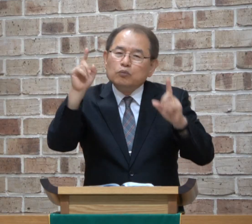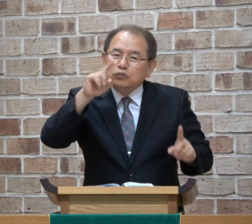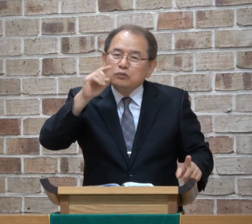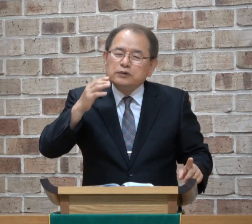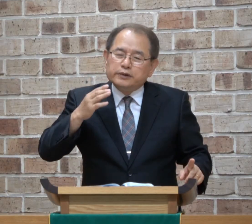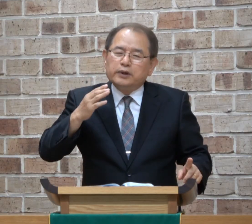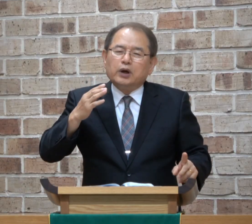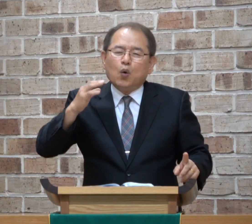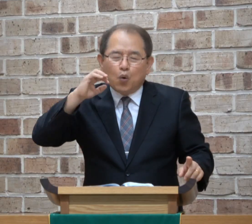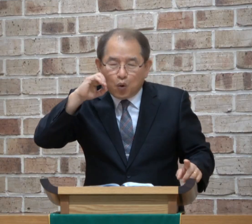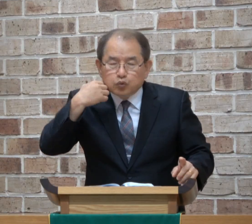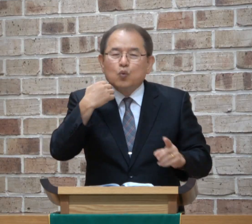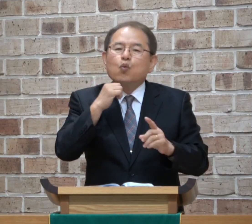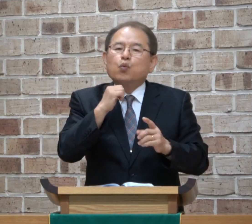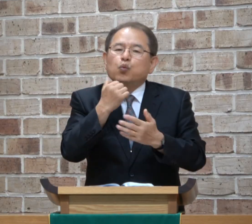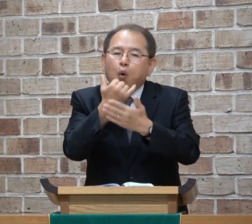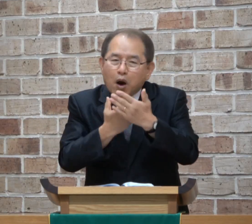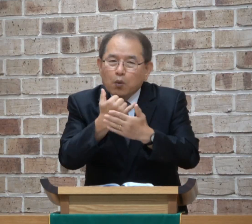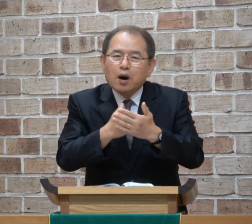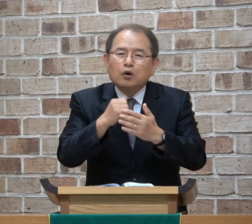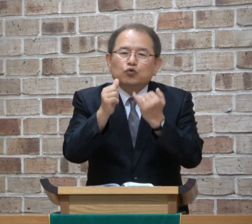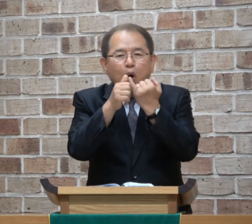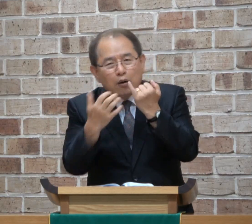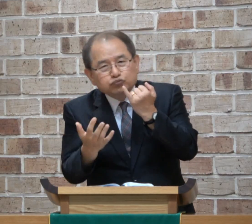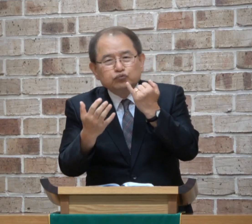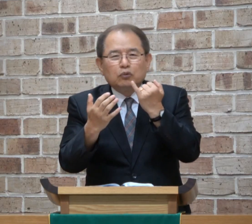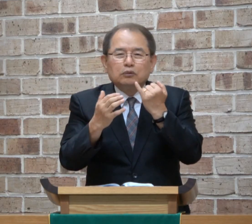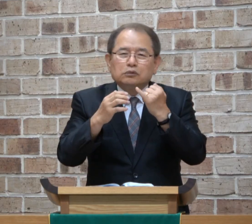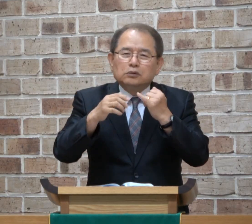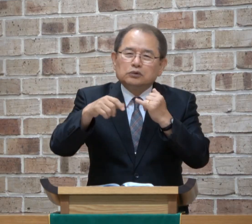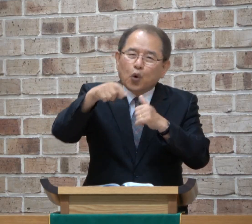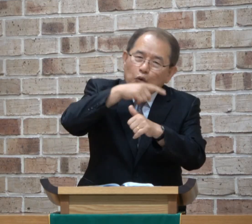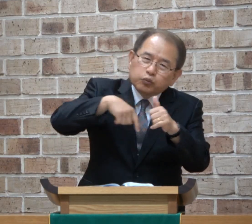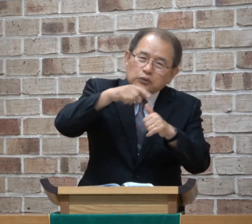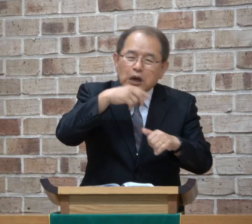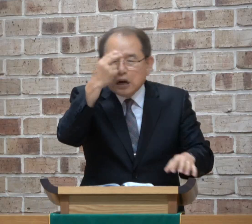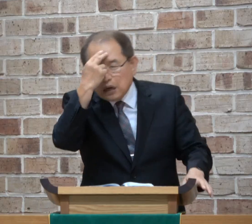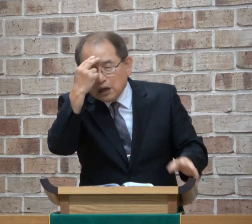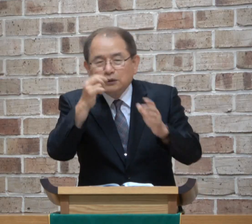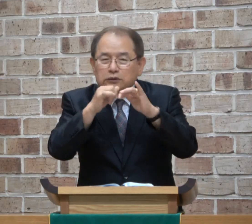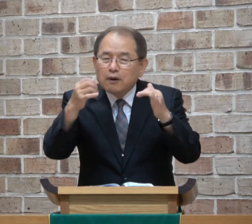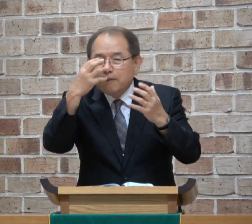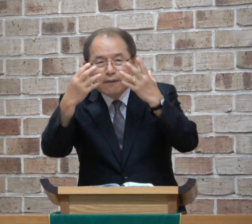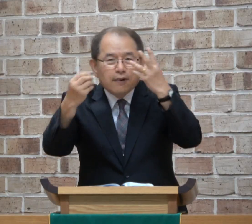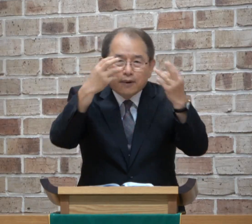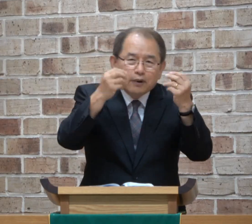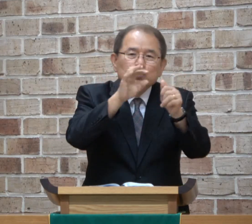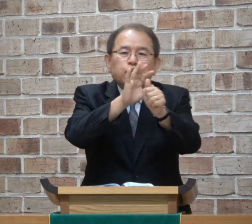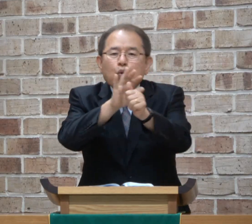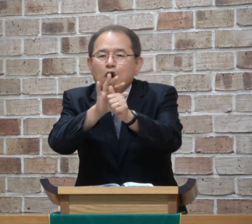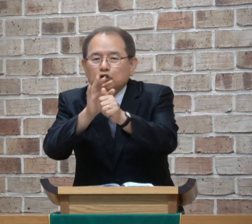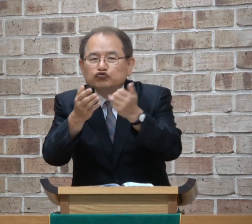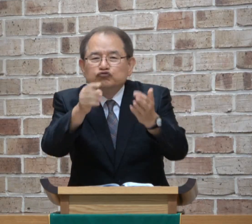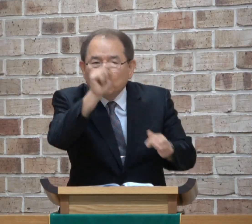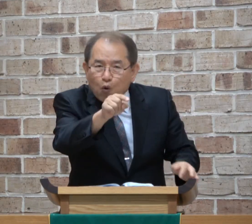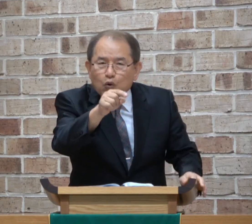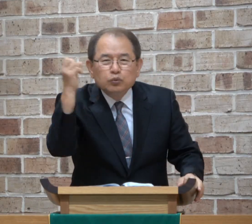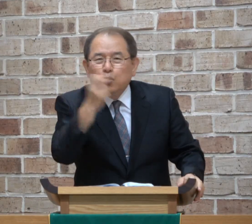하나님 앞에 경건한 모습으로 바로 선다는 것, 그것은 오늘 말씀과 같이 고아를 돌아보고 가부를 환난 중에